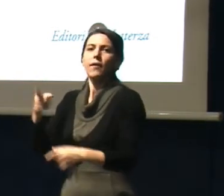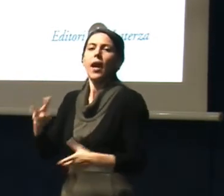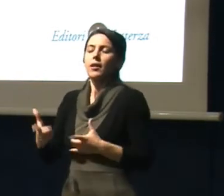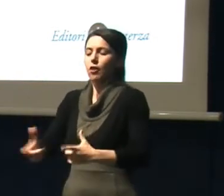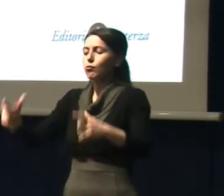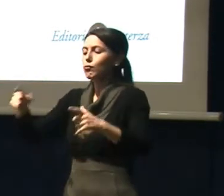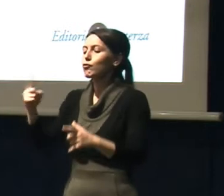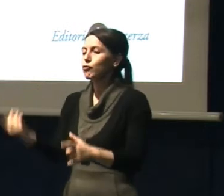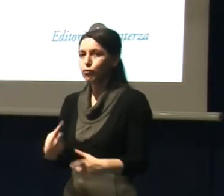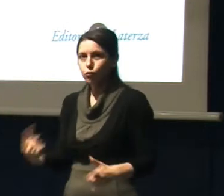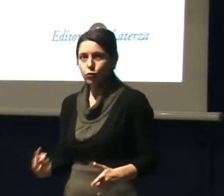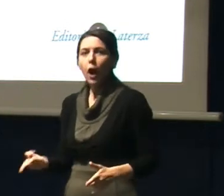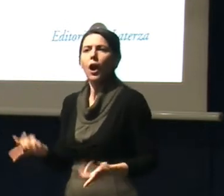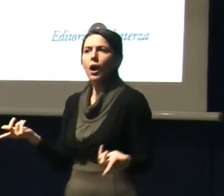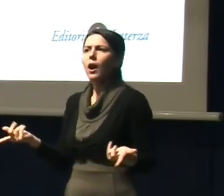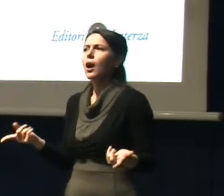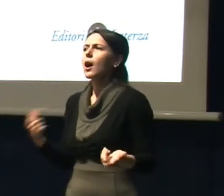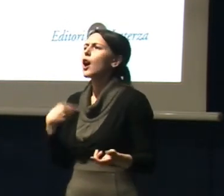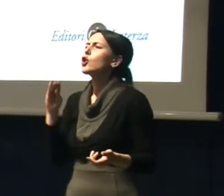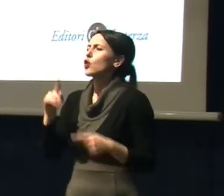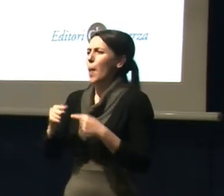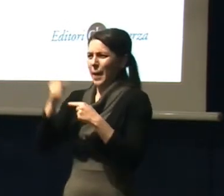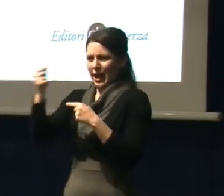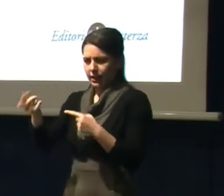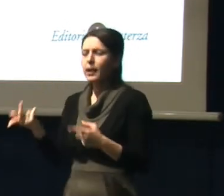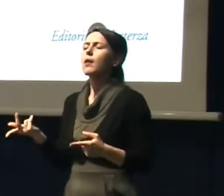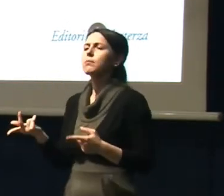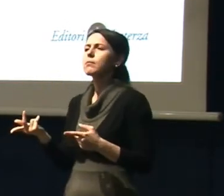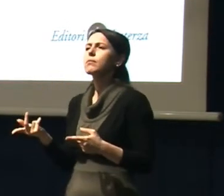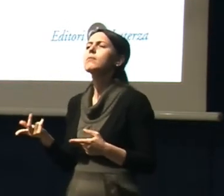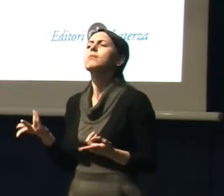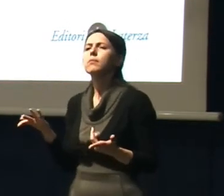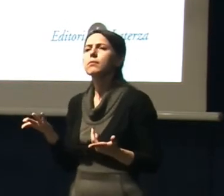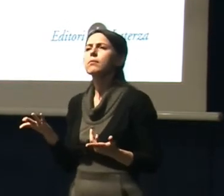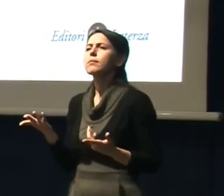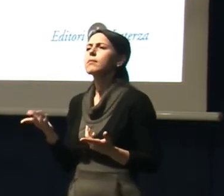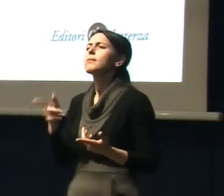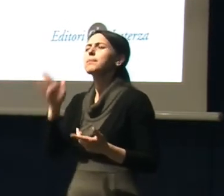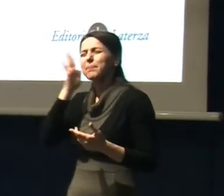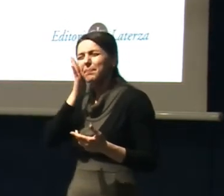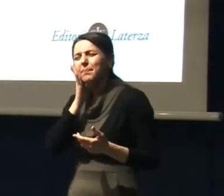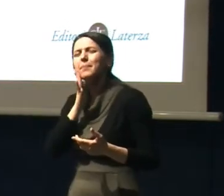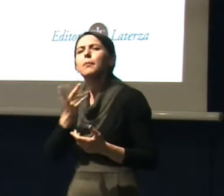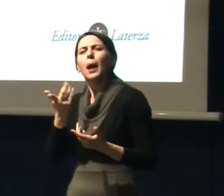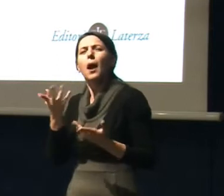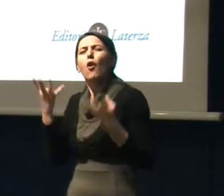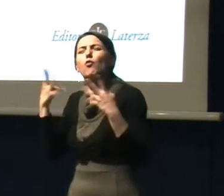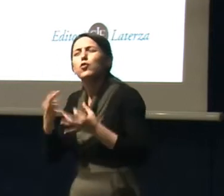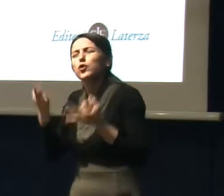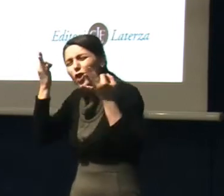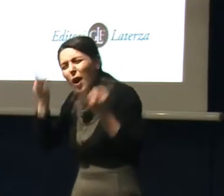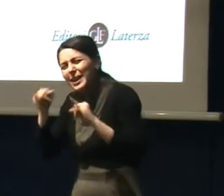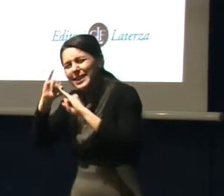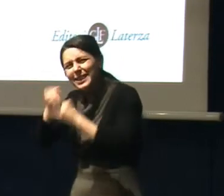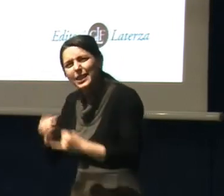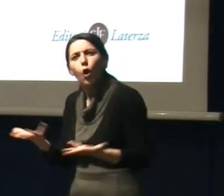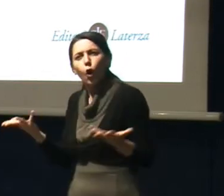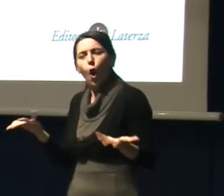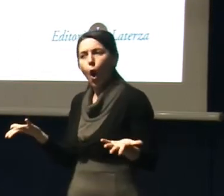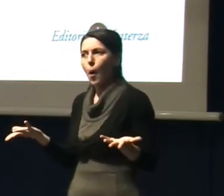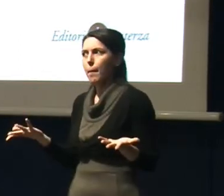funziona se facessi poi la domanda successiva è come funziona ma dimmi esattamente come funziona lo